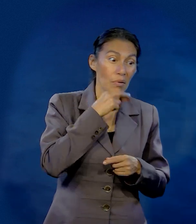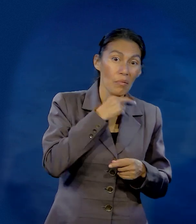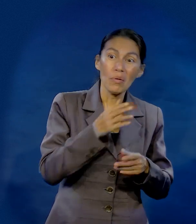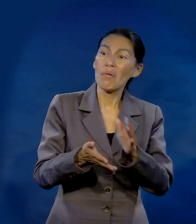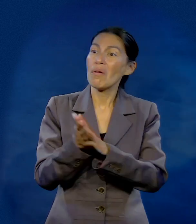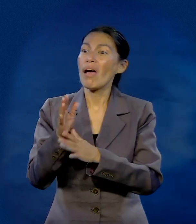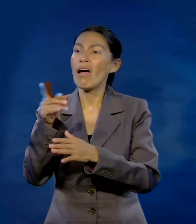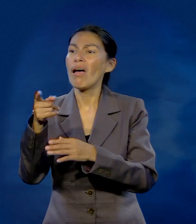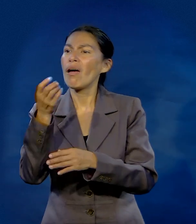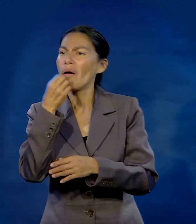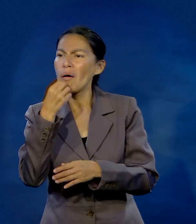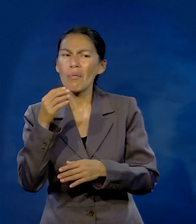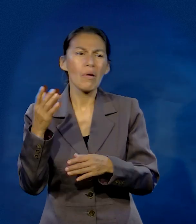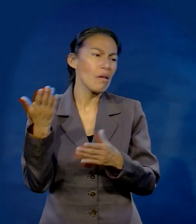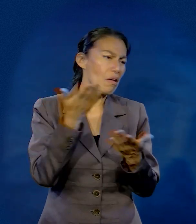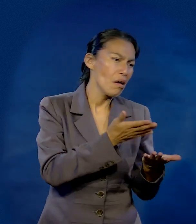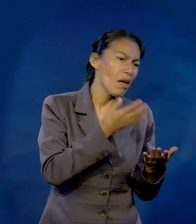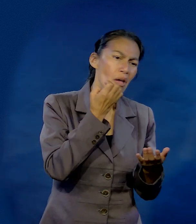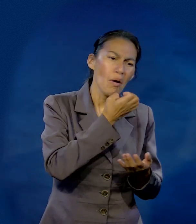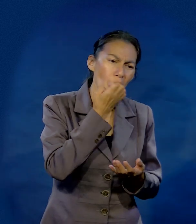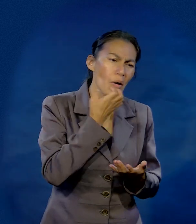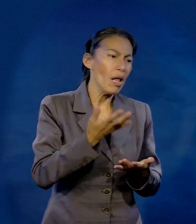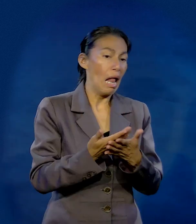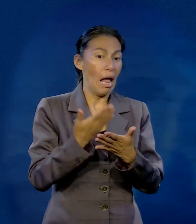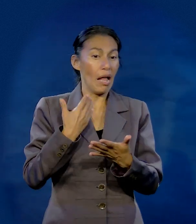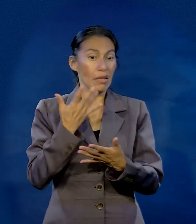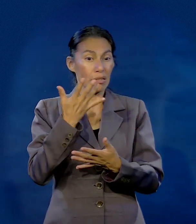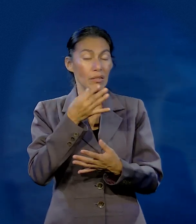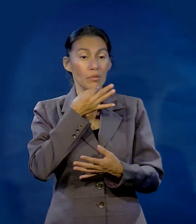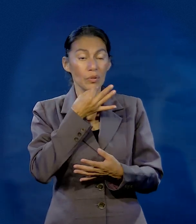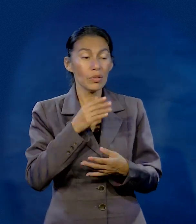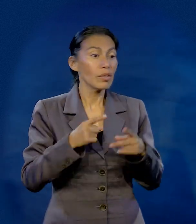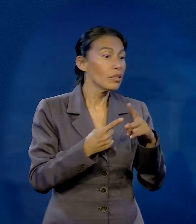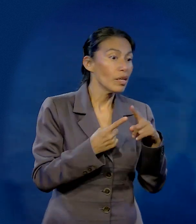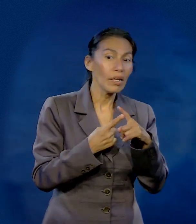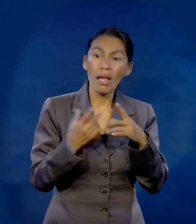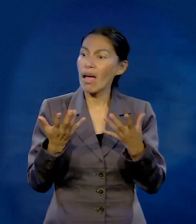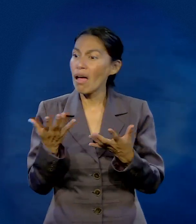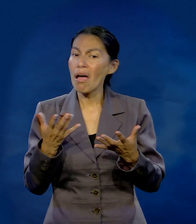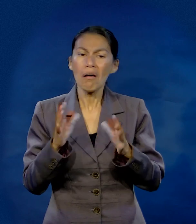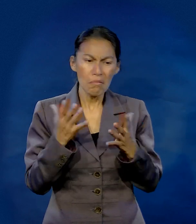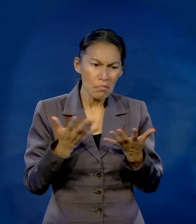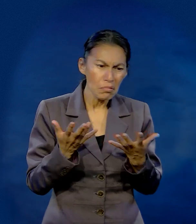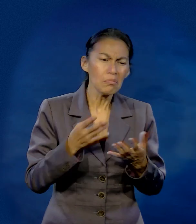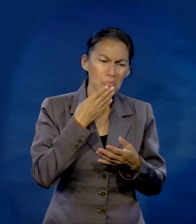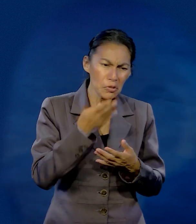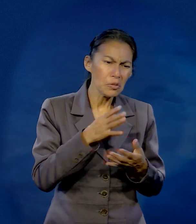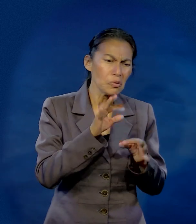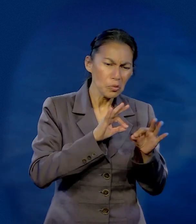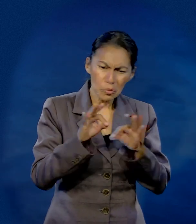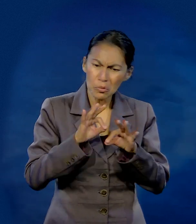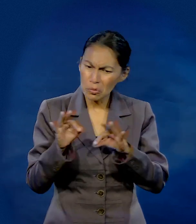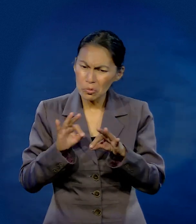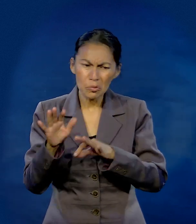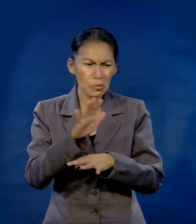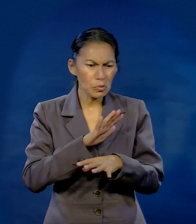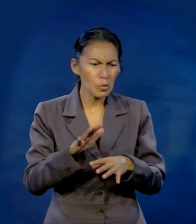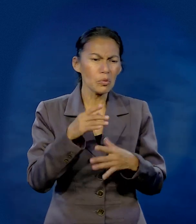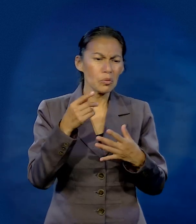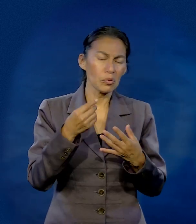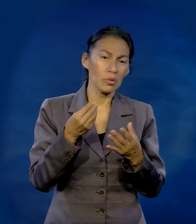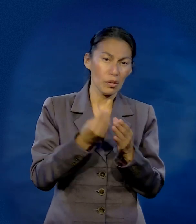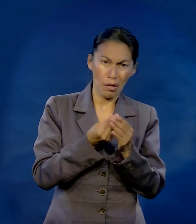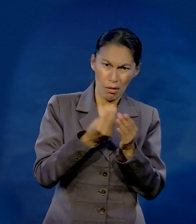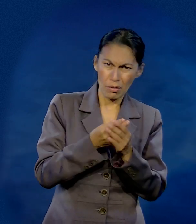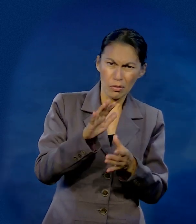Así que usted Imagine un muchacho que llegó lleno de sueños a esta universidad y se levanta en la matutina y va todo estresado matutina y sale corriendo al